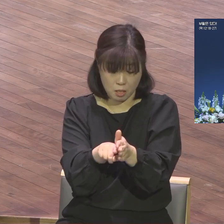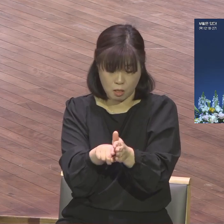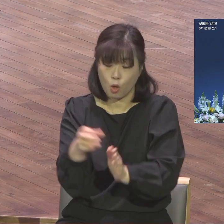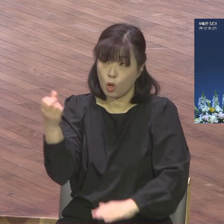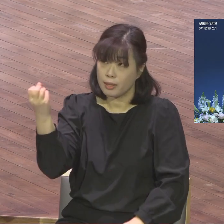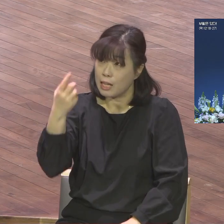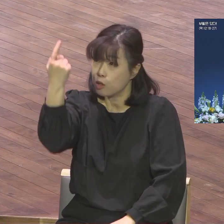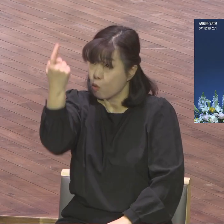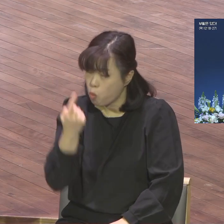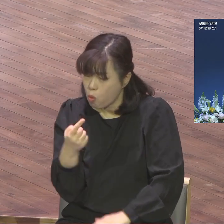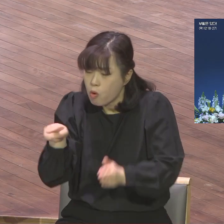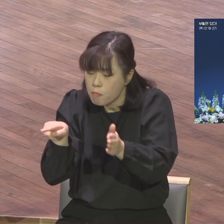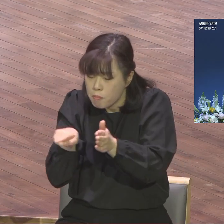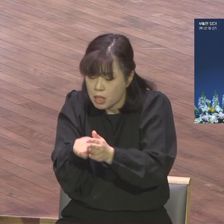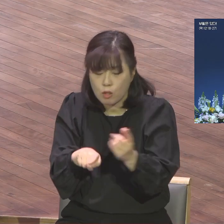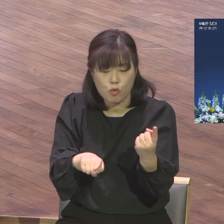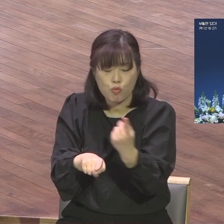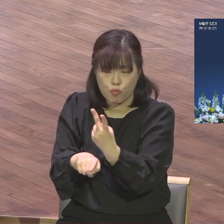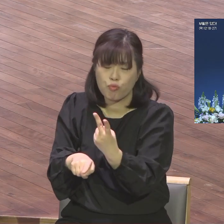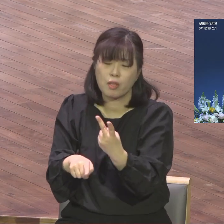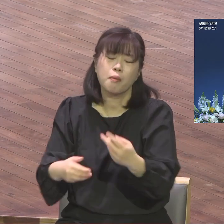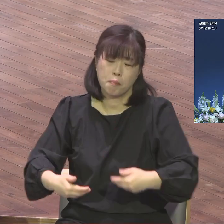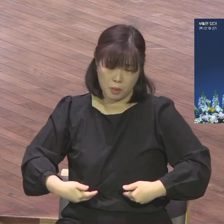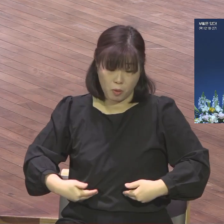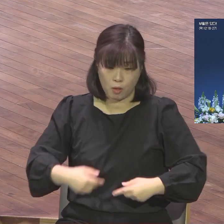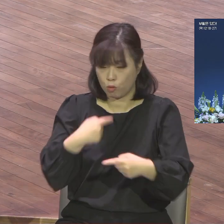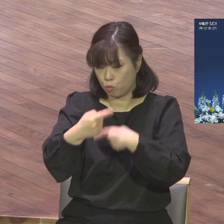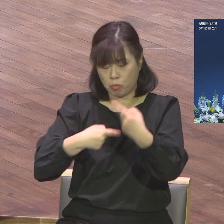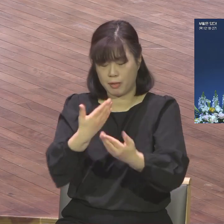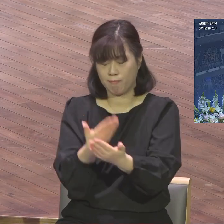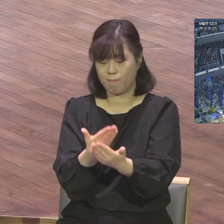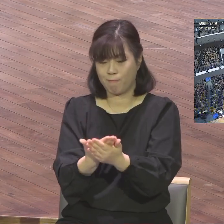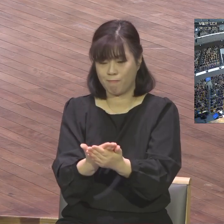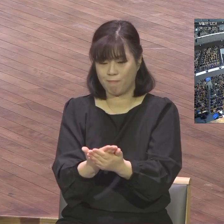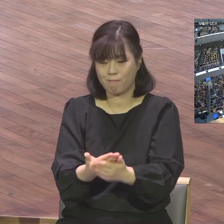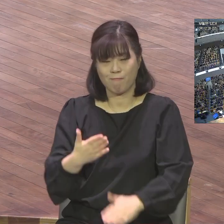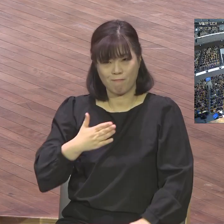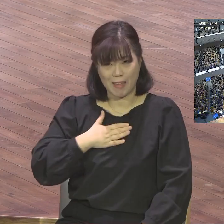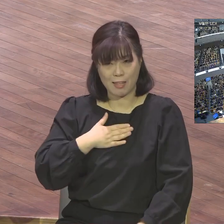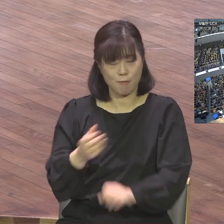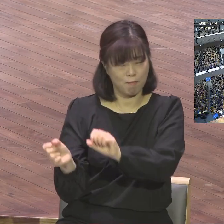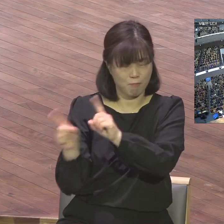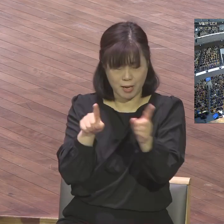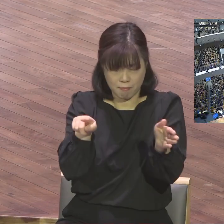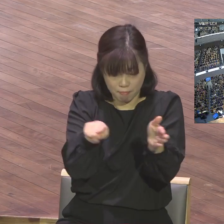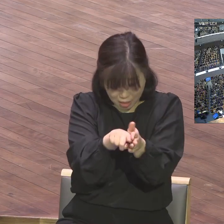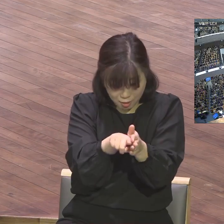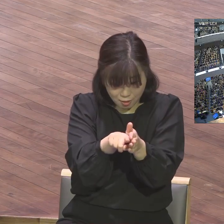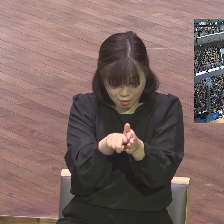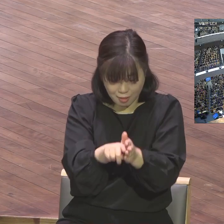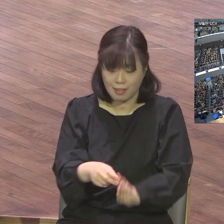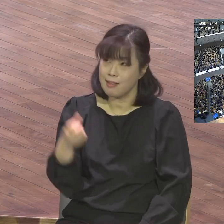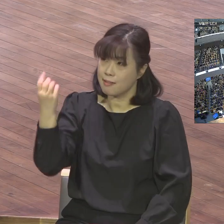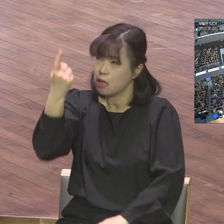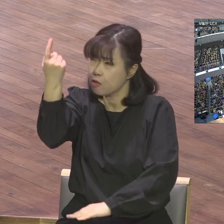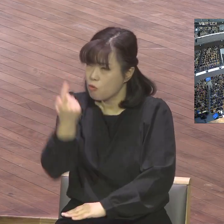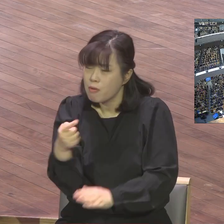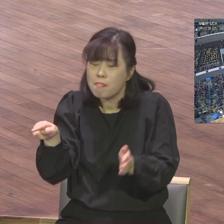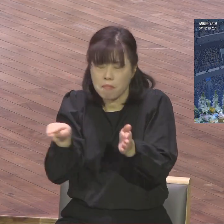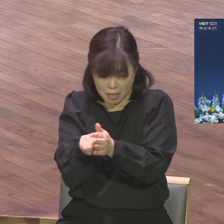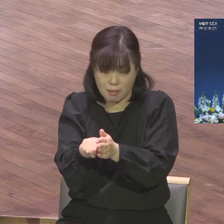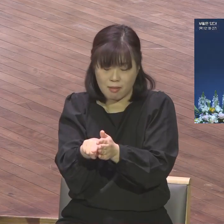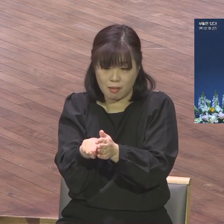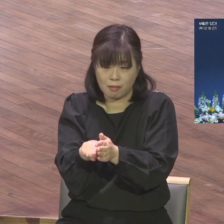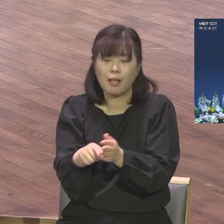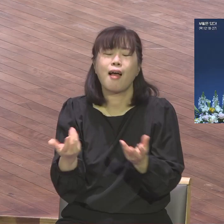신앙생활 복잡하게 할 거 없어요. 따라서 해봅시다. 부활신앙, 재림신앙, 끝이에요.